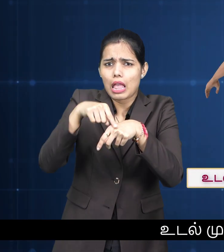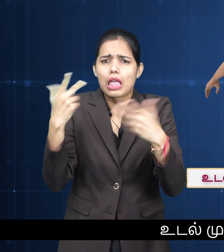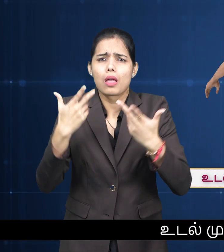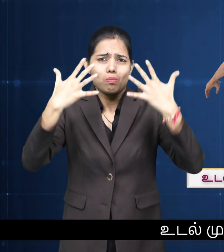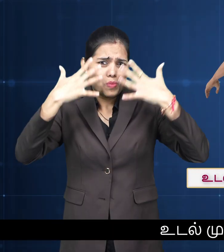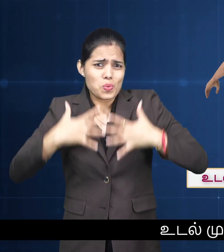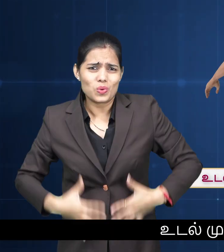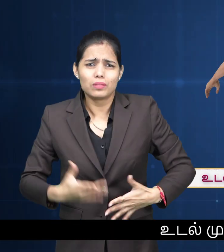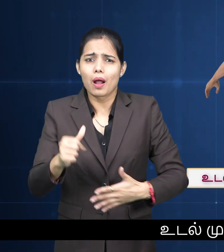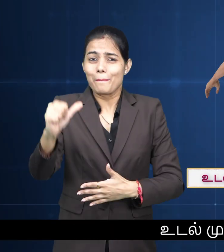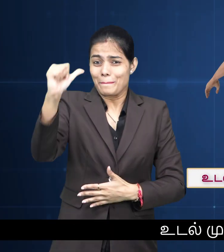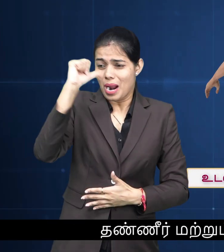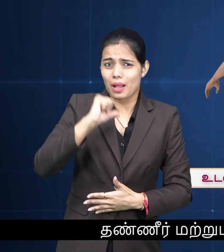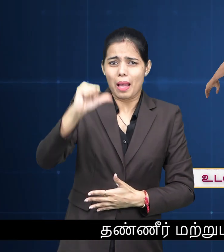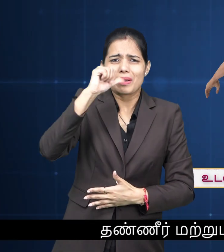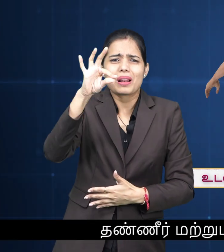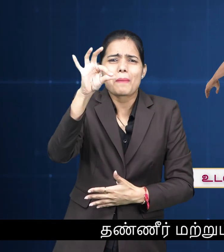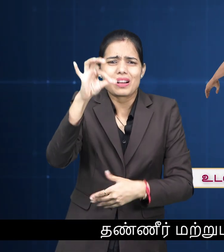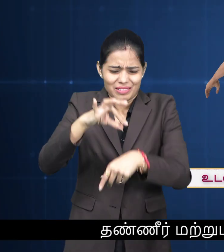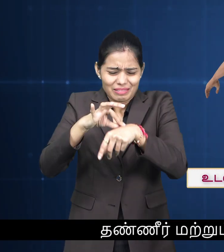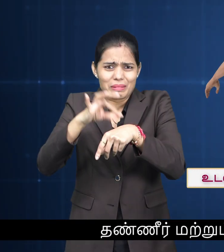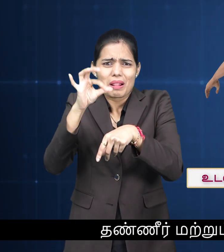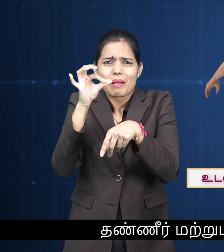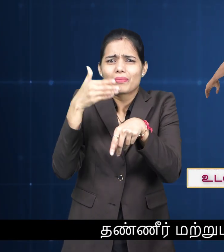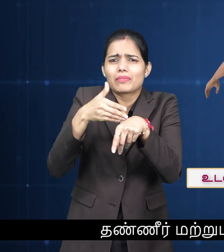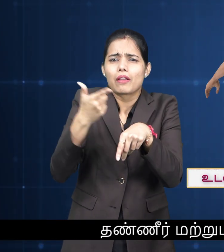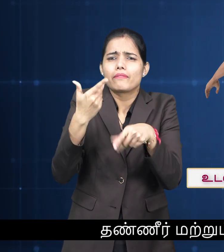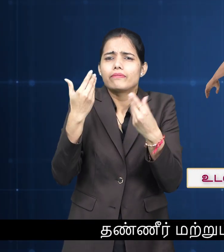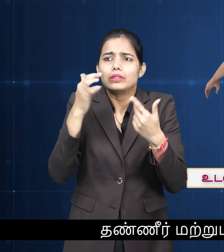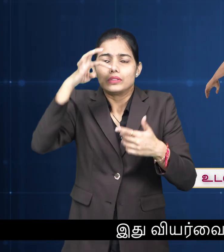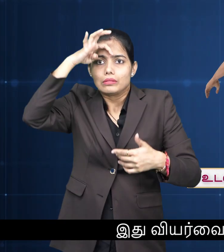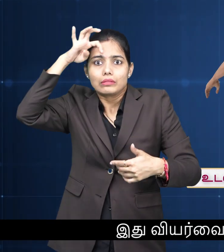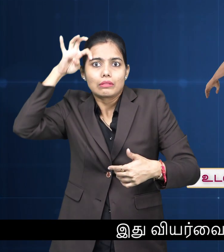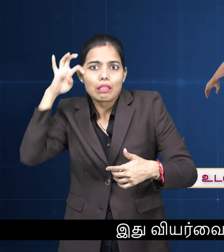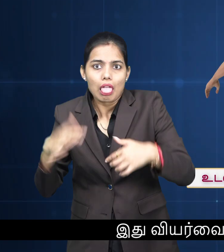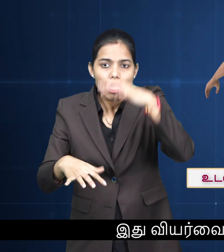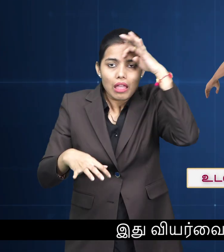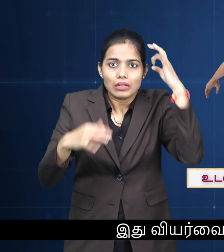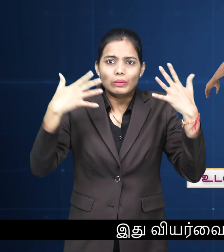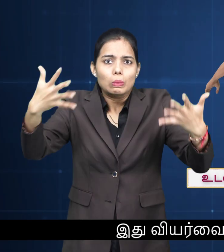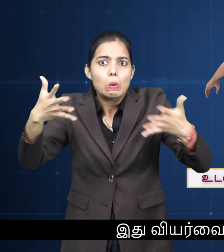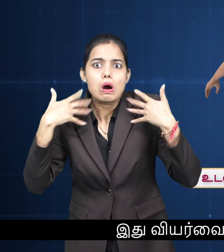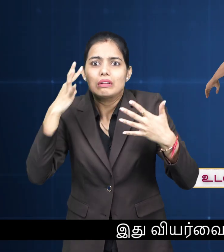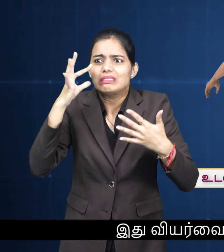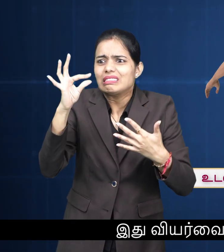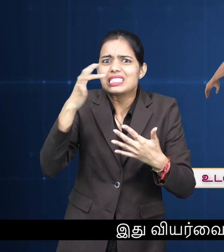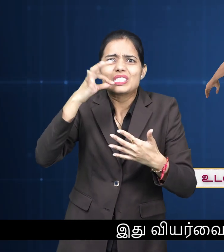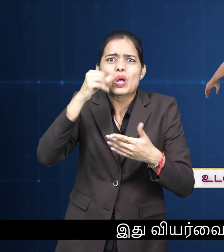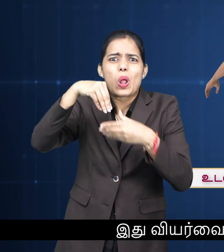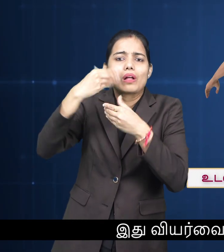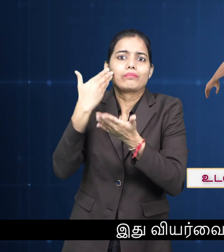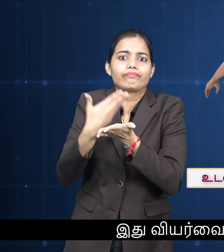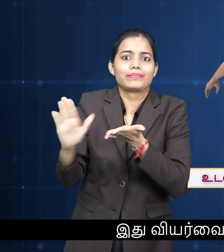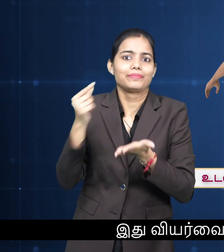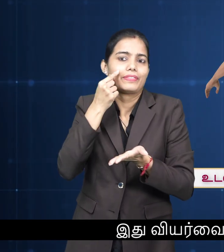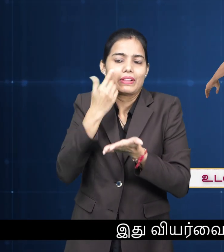உடல் முழுவதும் உள்ள தோல் தண்ணீர் மற்றும் உப்புக்களை கொண்டுள்ளது. இது வியர்வை வடிவில் வெளியேறுகிறது.